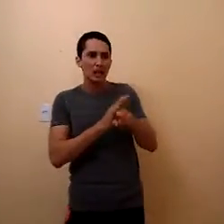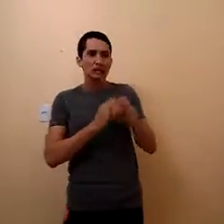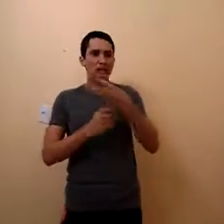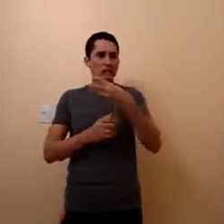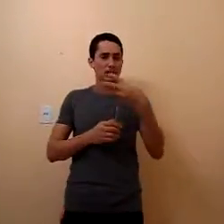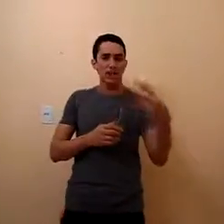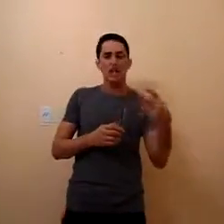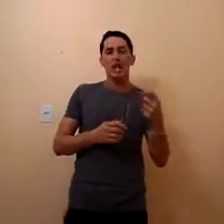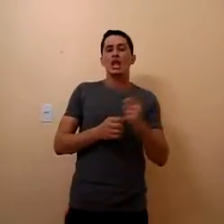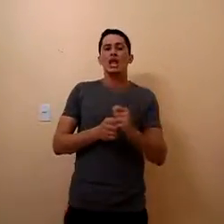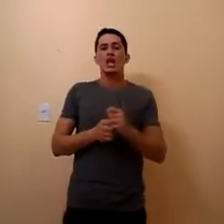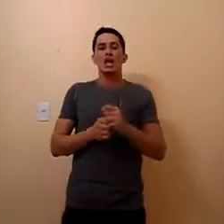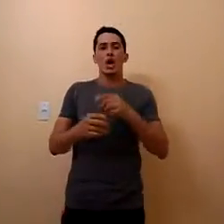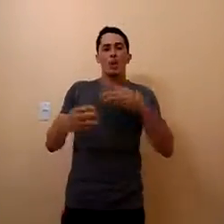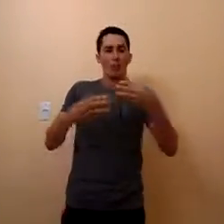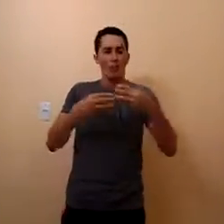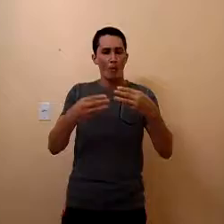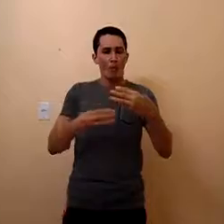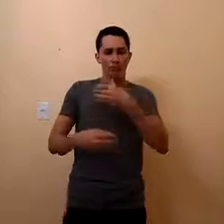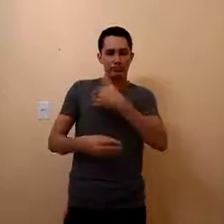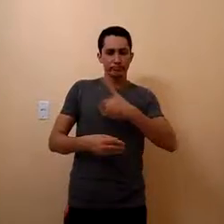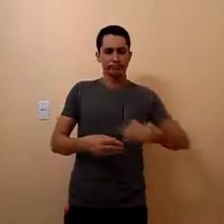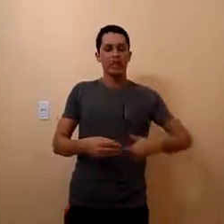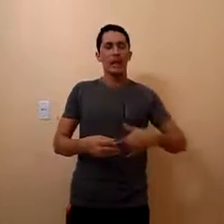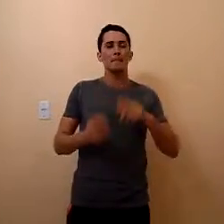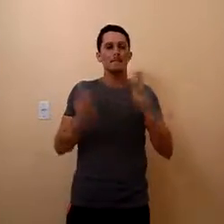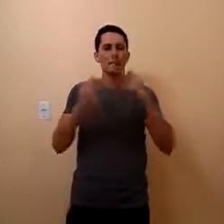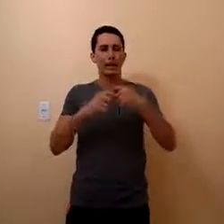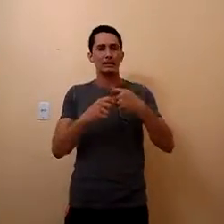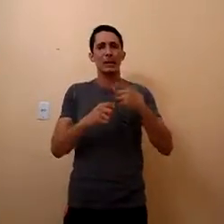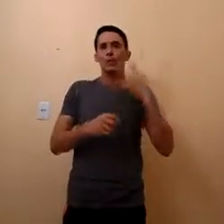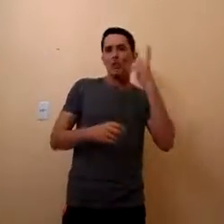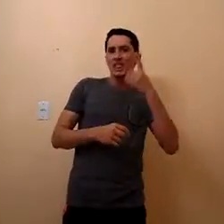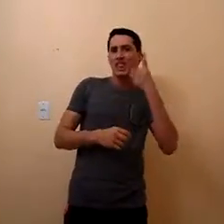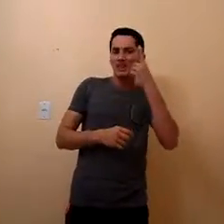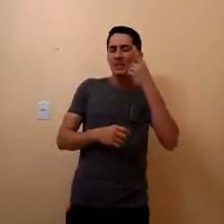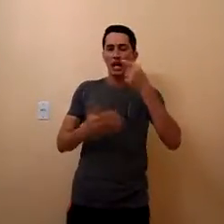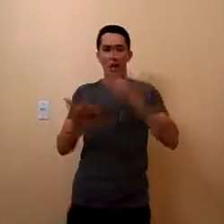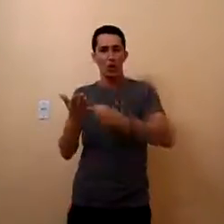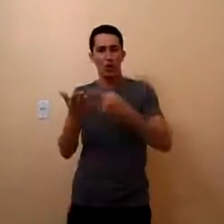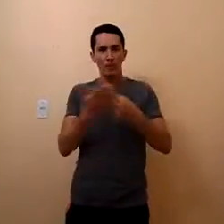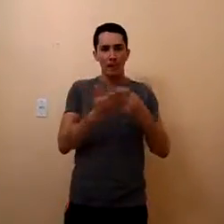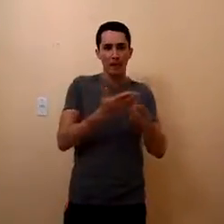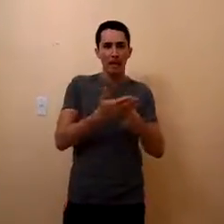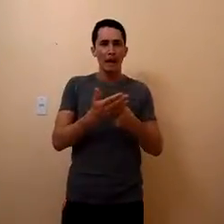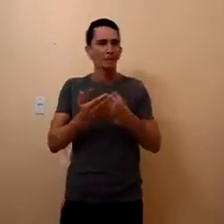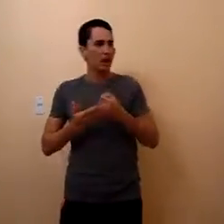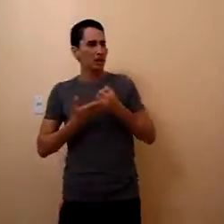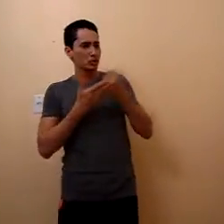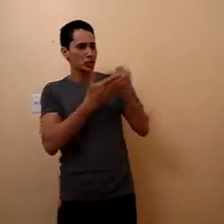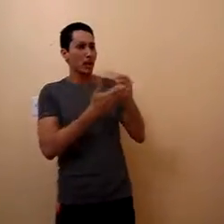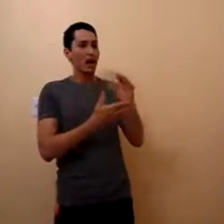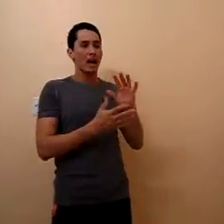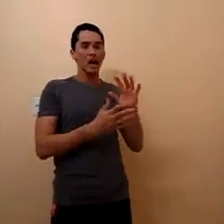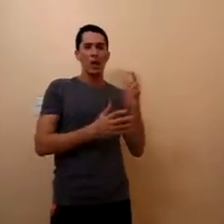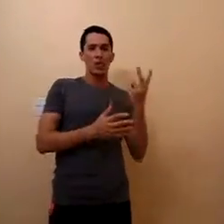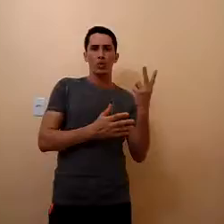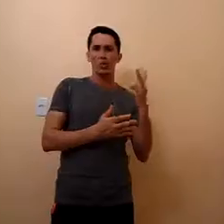analisados pelo Ministério Público. A defesa de Antônio Anaquim confirmou que fez um acordo de indenização com os pais da Maria Luíse, mas